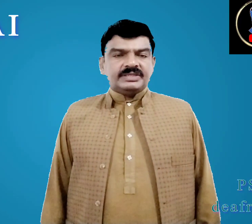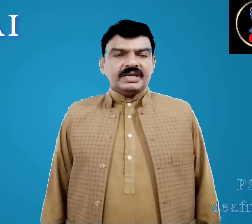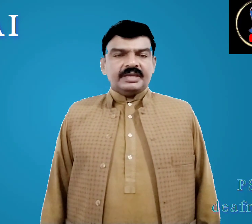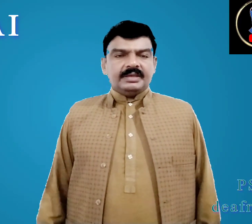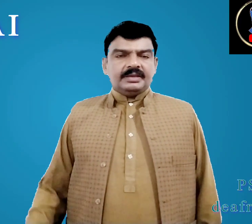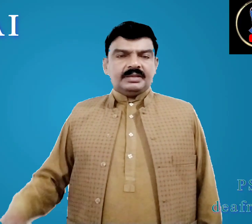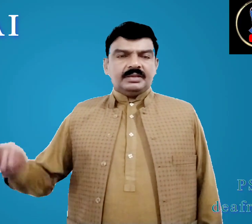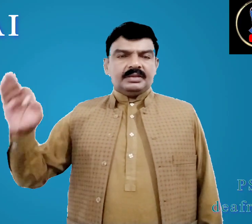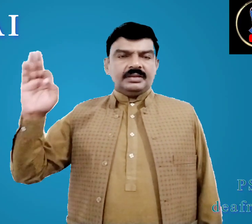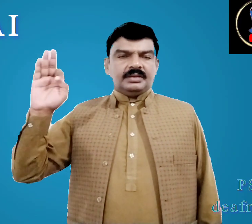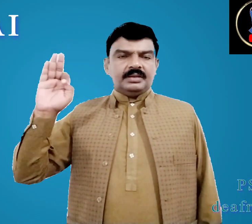फंजाई,